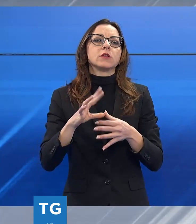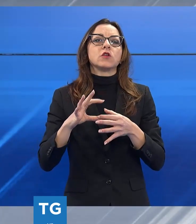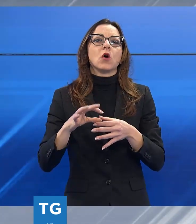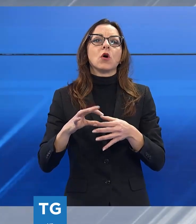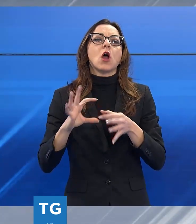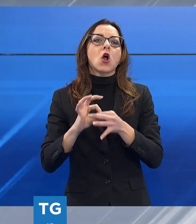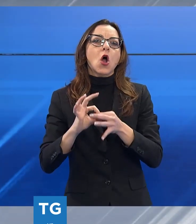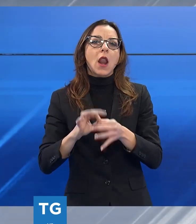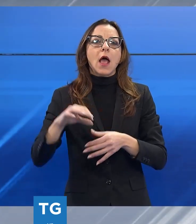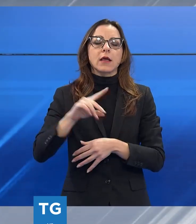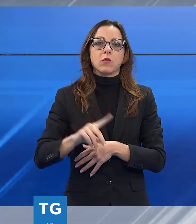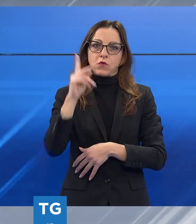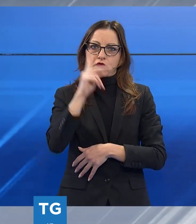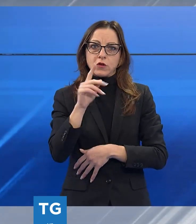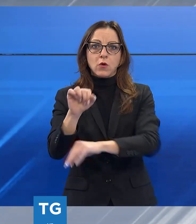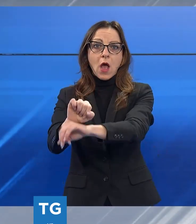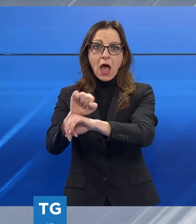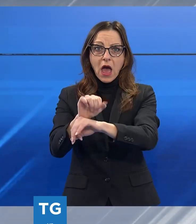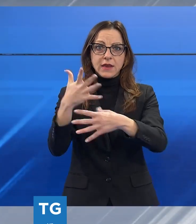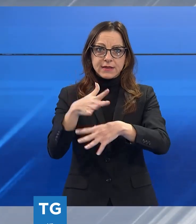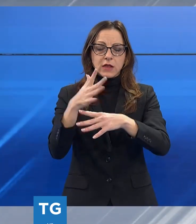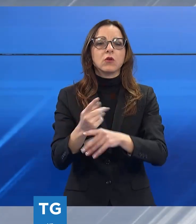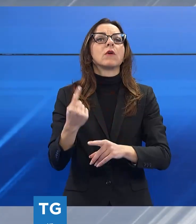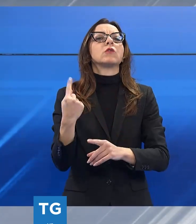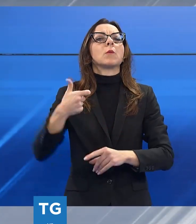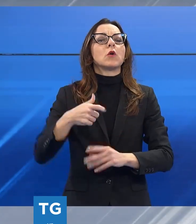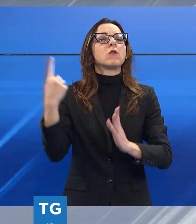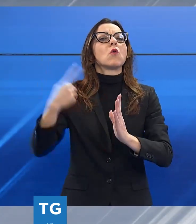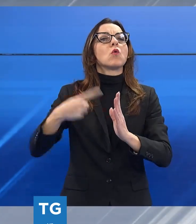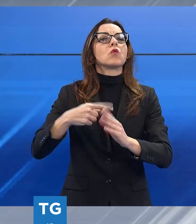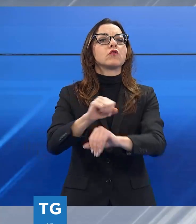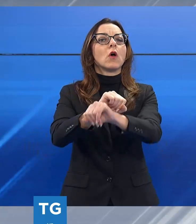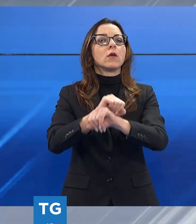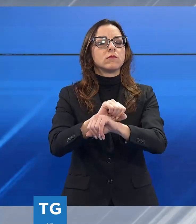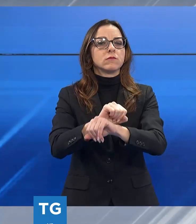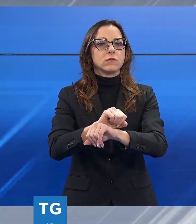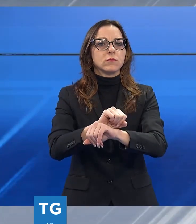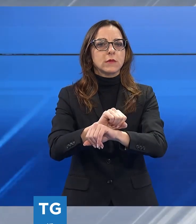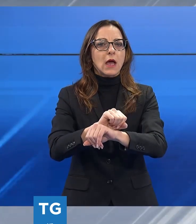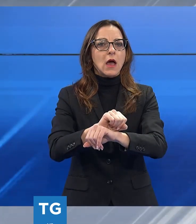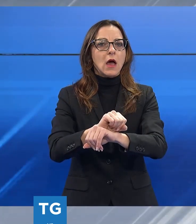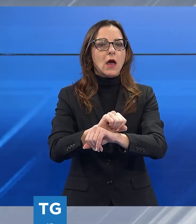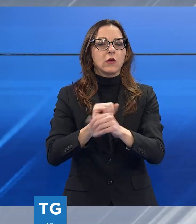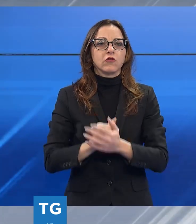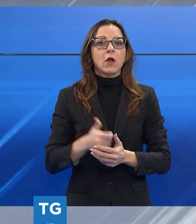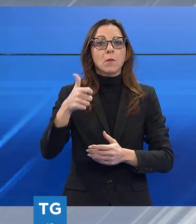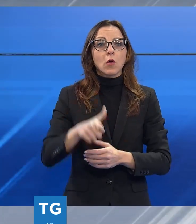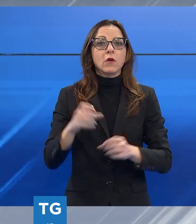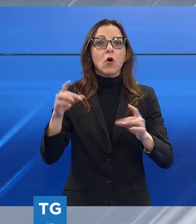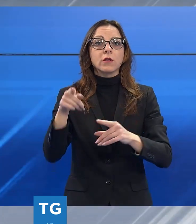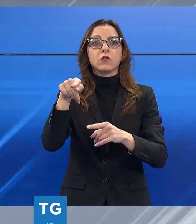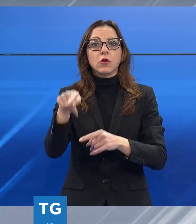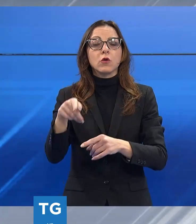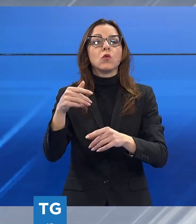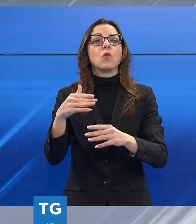il professionista in esecuzione dell'ordinanza di custodia cautelare in carcere, emessa perché mentre era ai domiciliari il